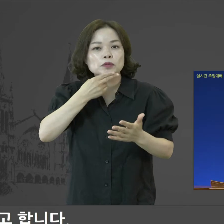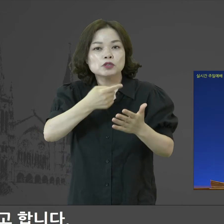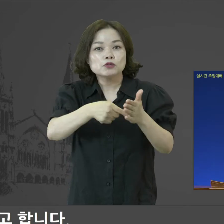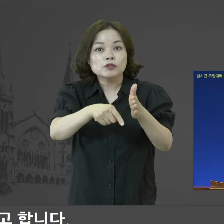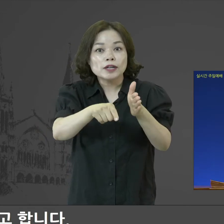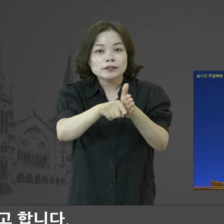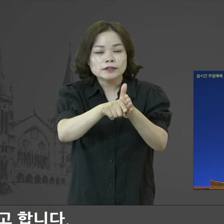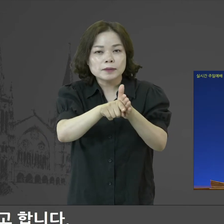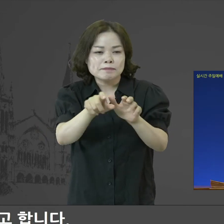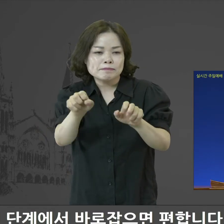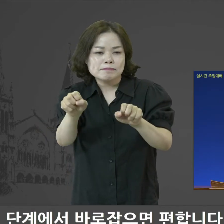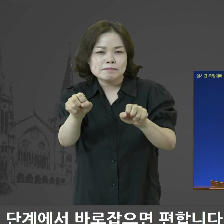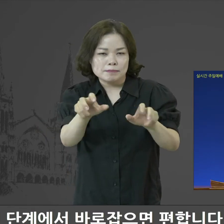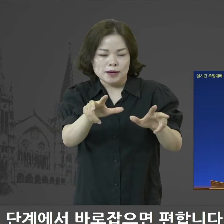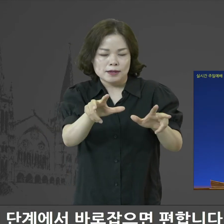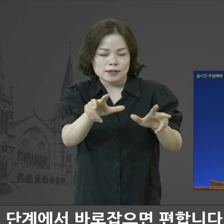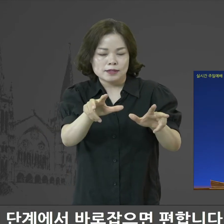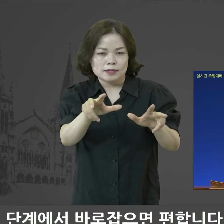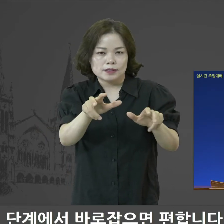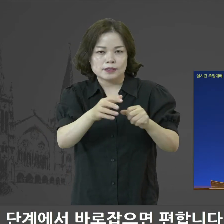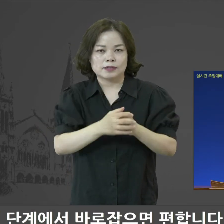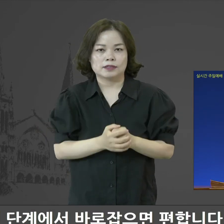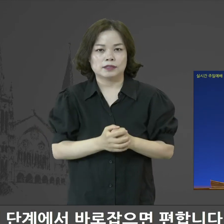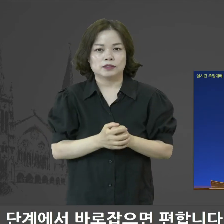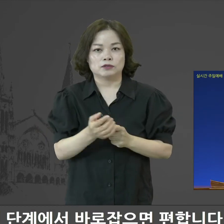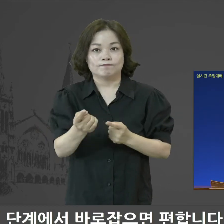조치를 빨리 취하는 겁니다.